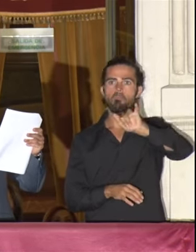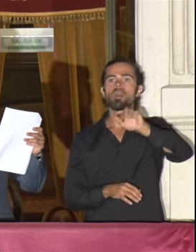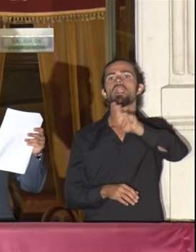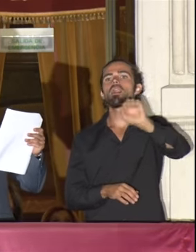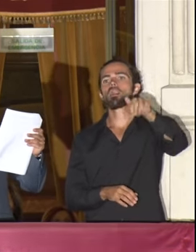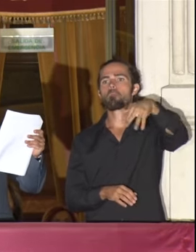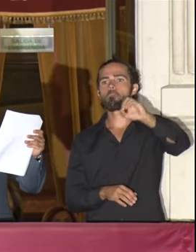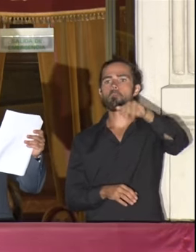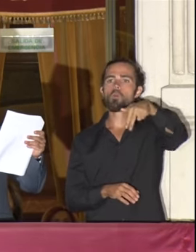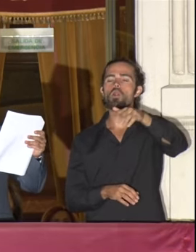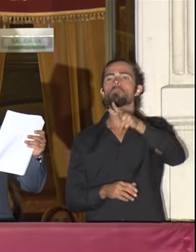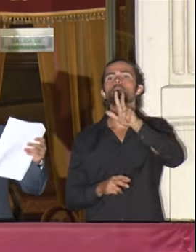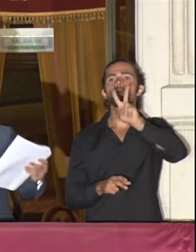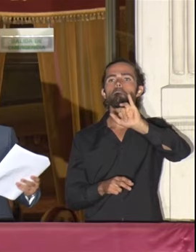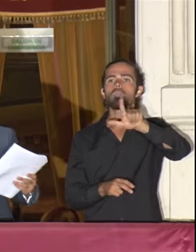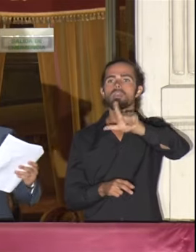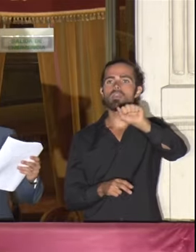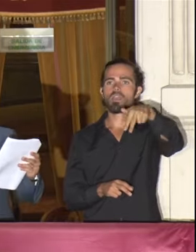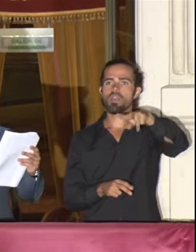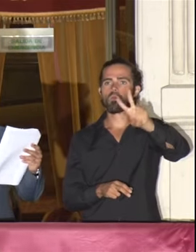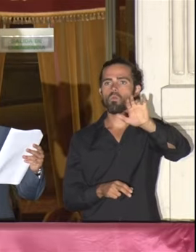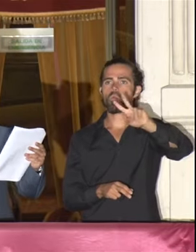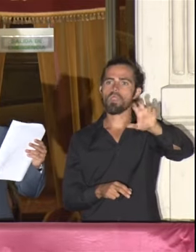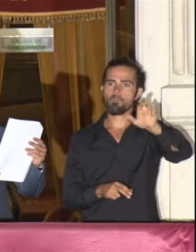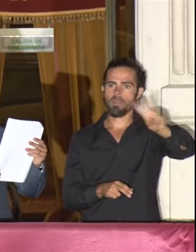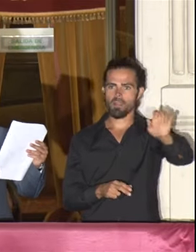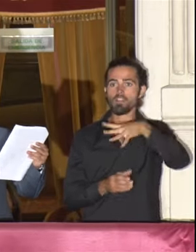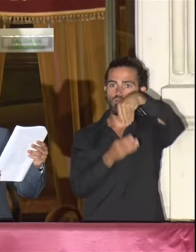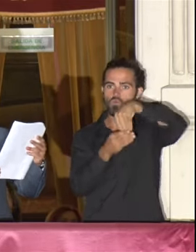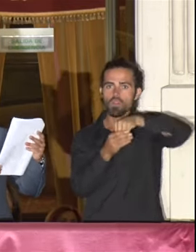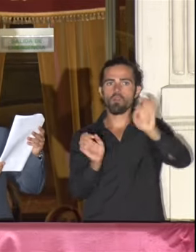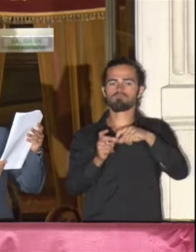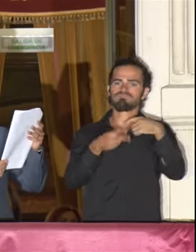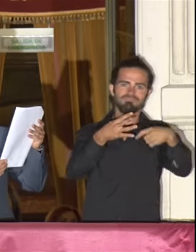churrero, a José María Pícola y a Pedro, el de la abuela.